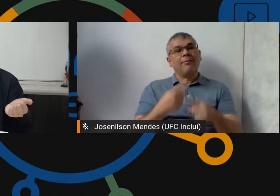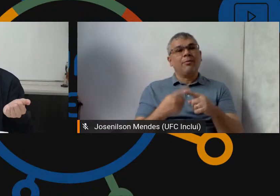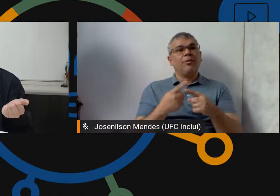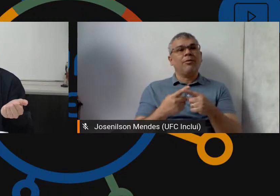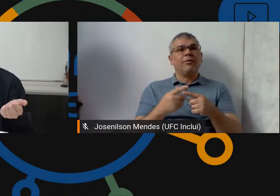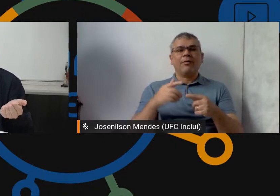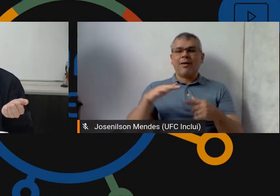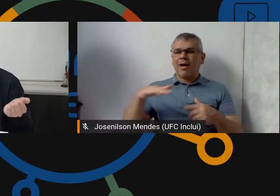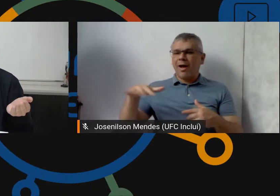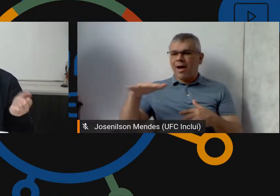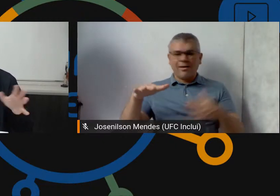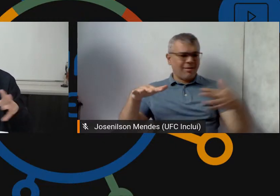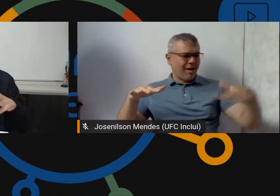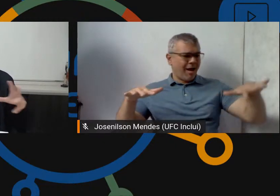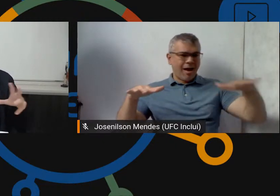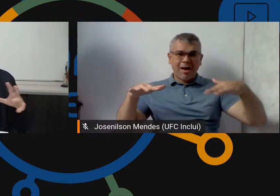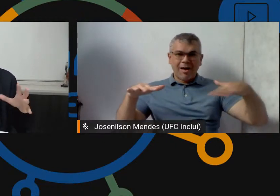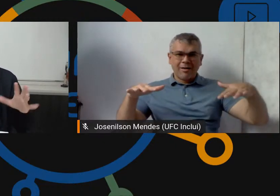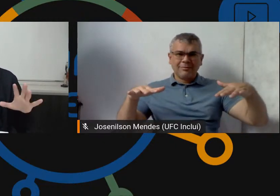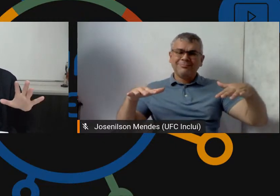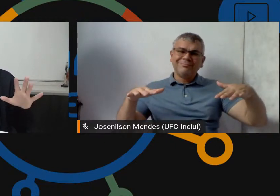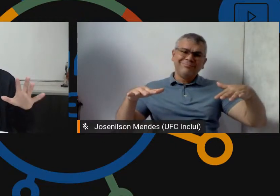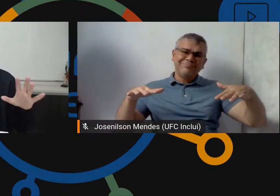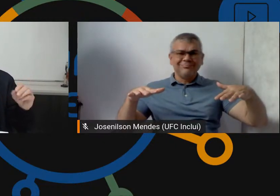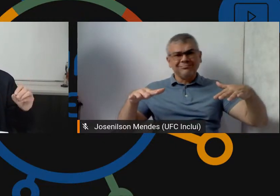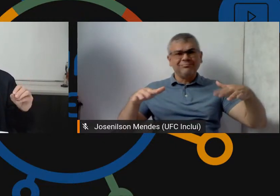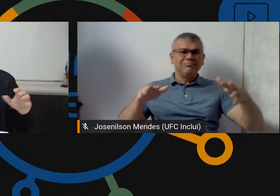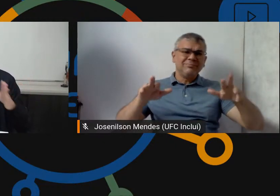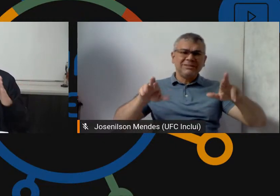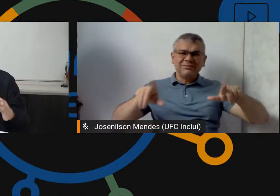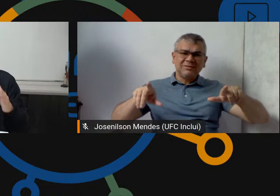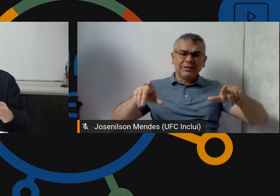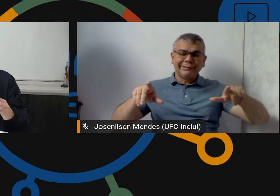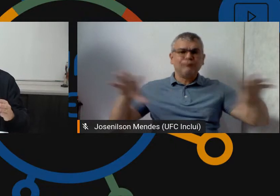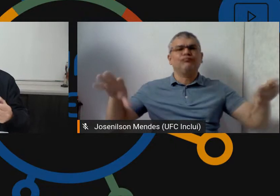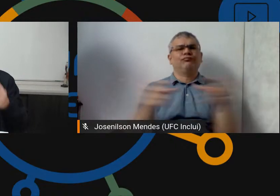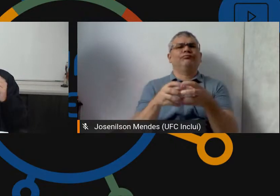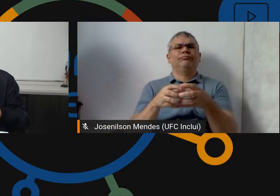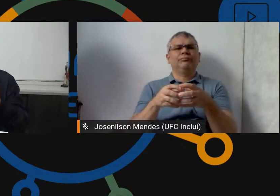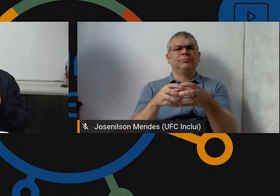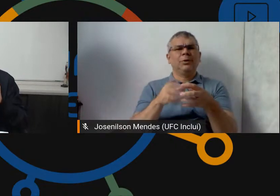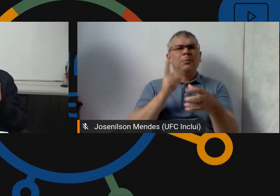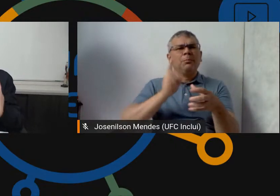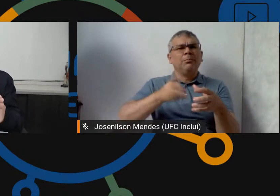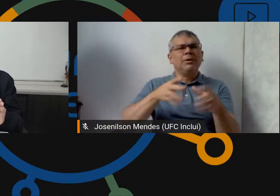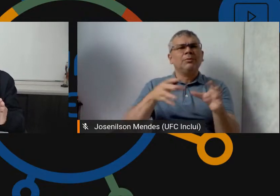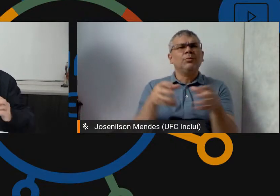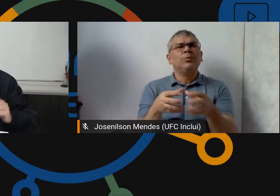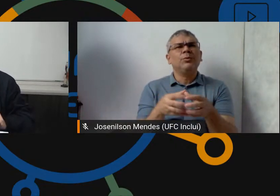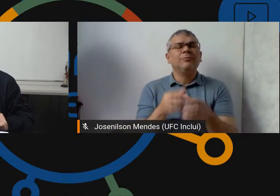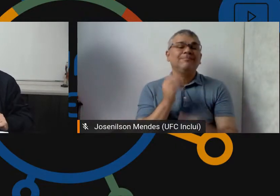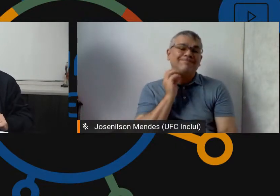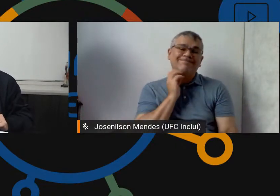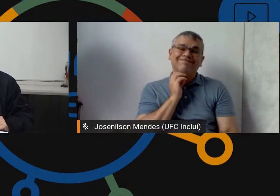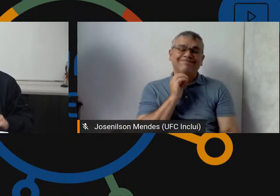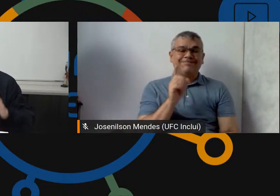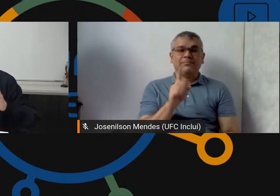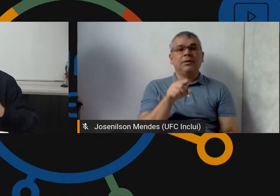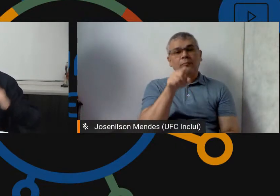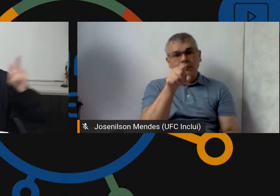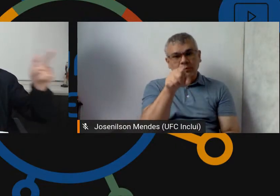muito. Né? Então, isso complica. Eu acho que você, como cientista, olha a tua especialidade, tá